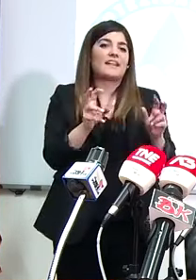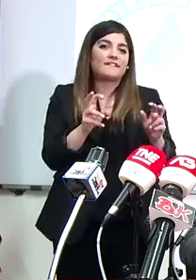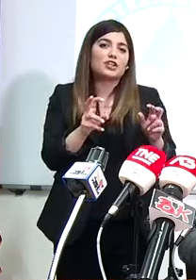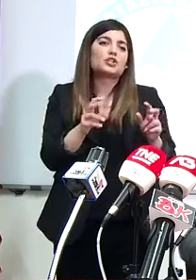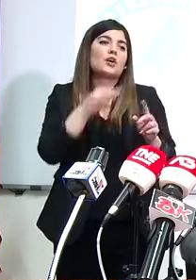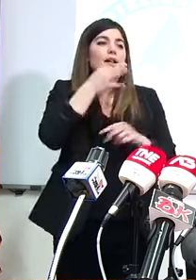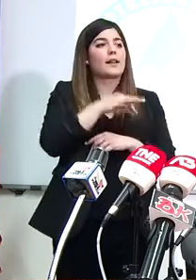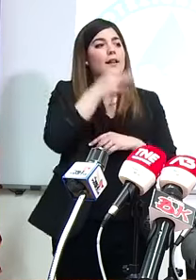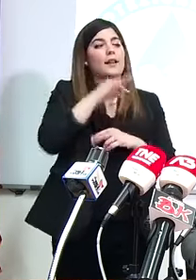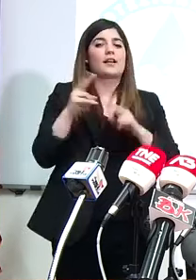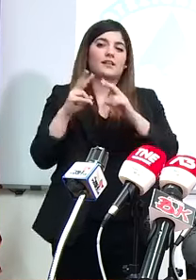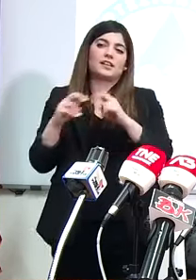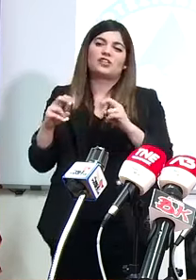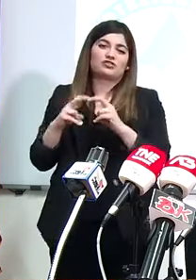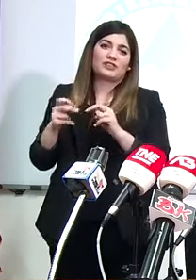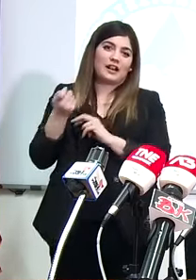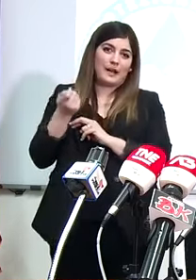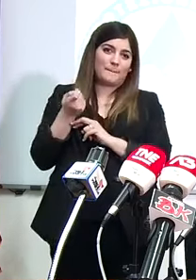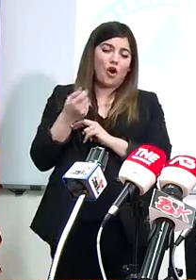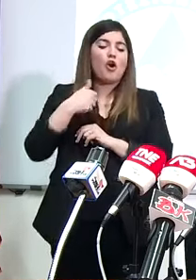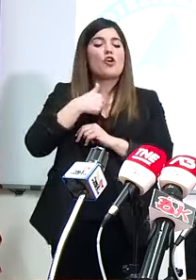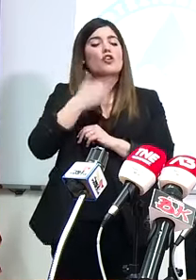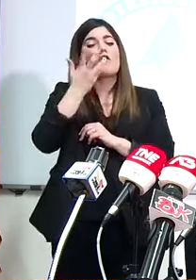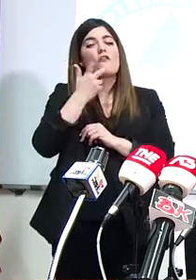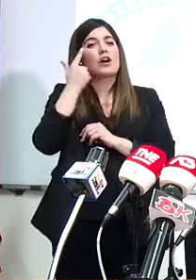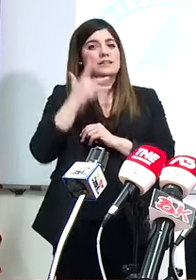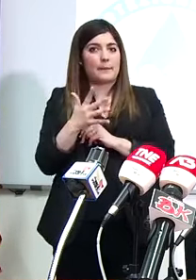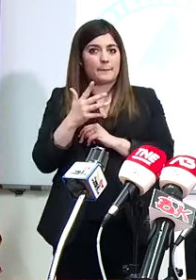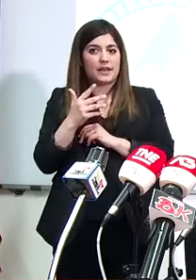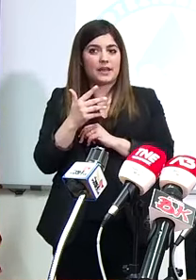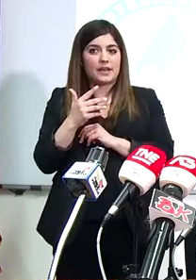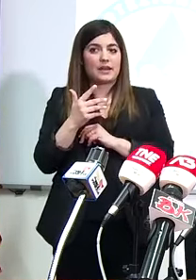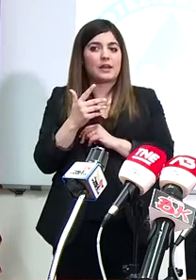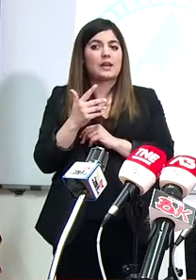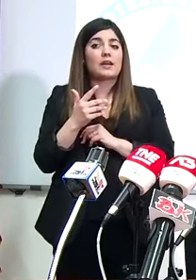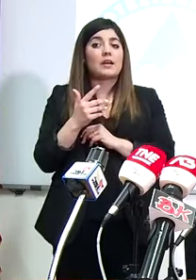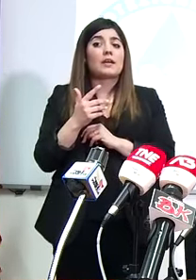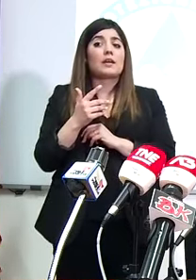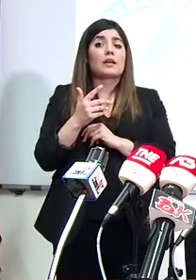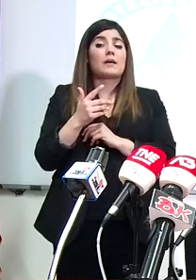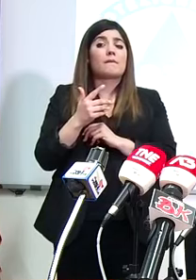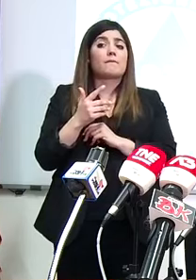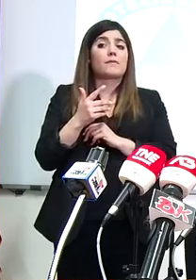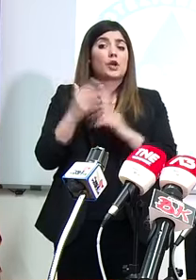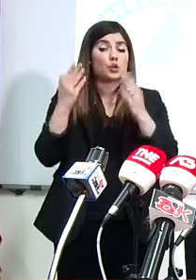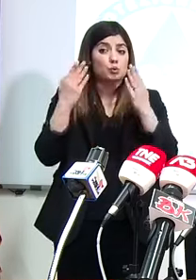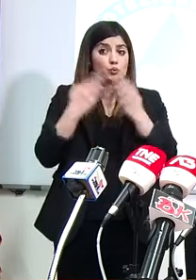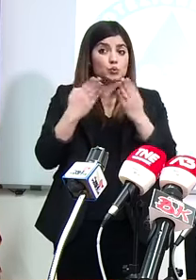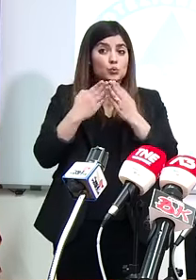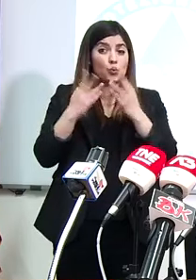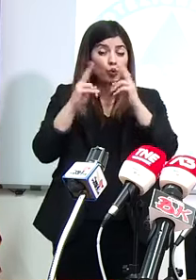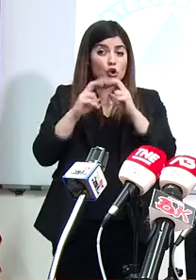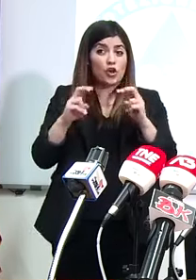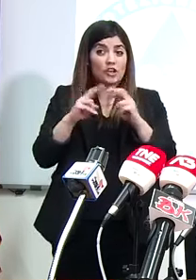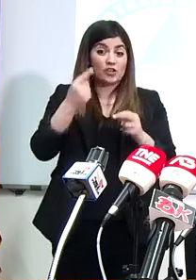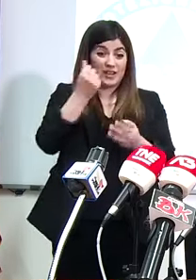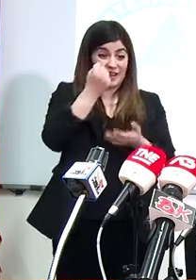ma vorremmo sapere se quelli interessantissimo e finanziato dalla regione veneto studio